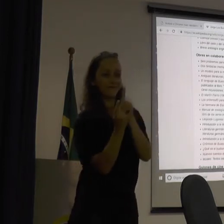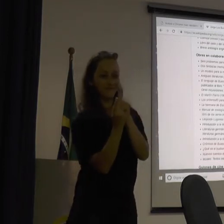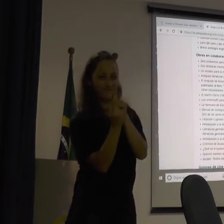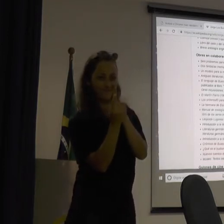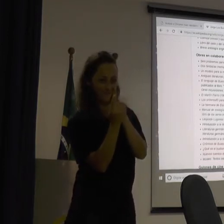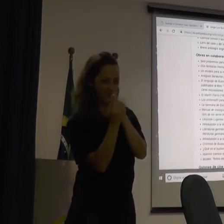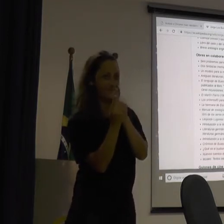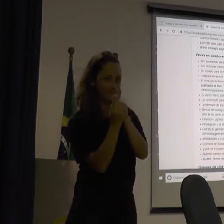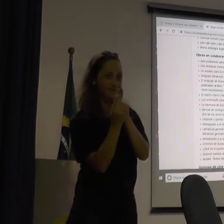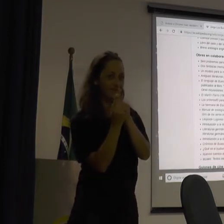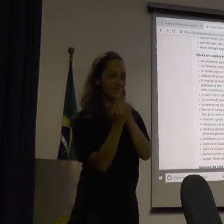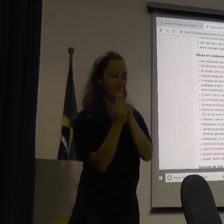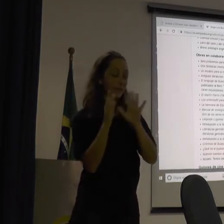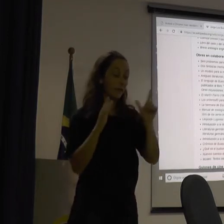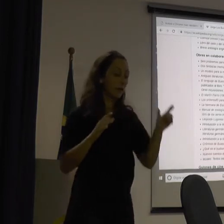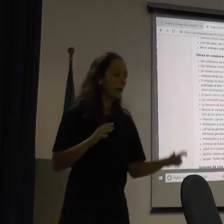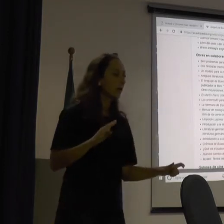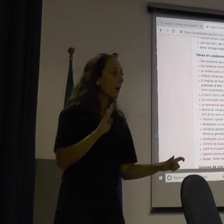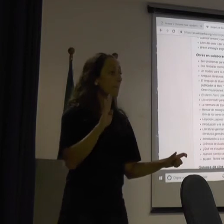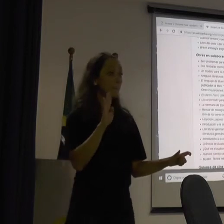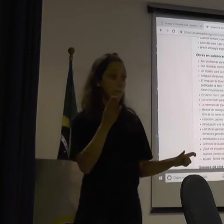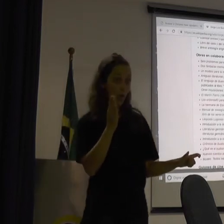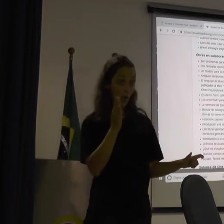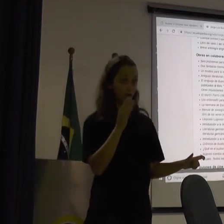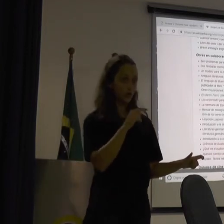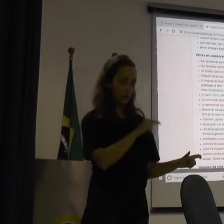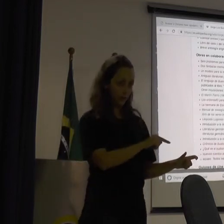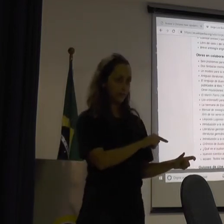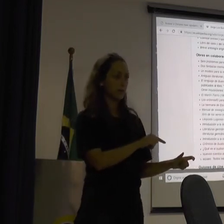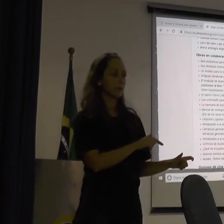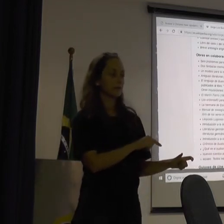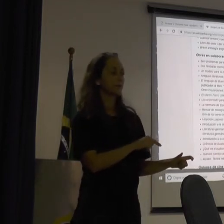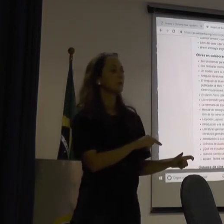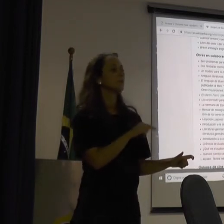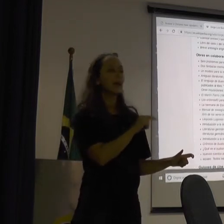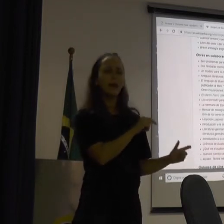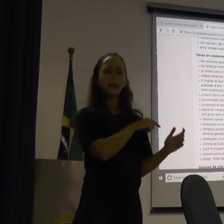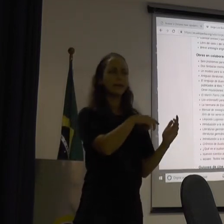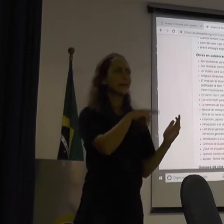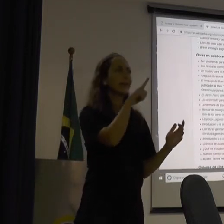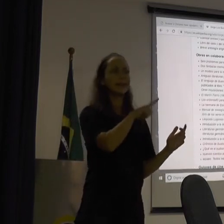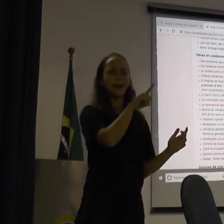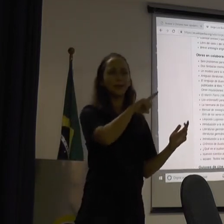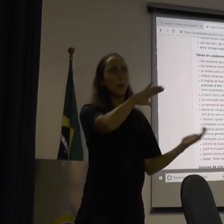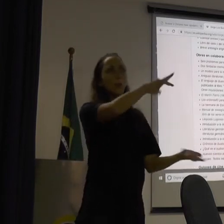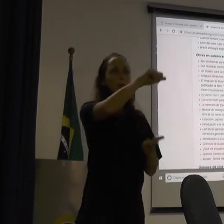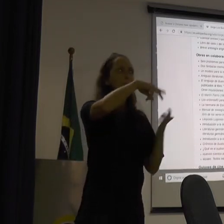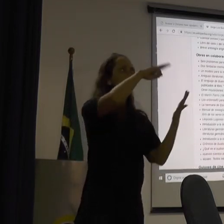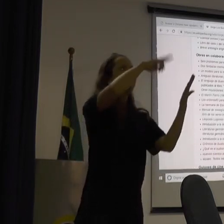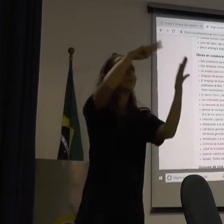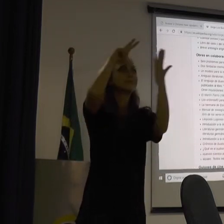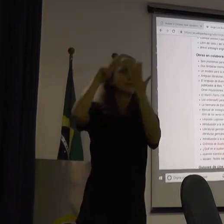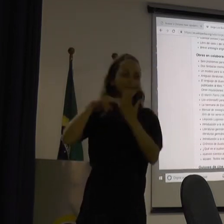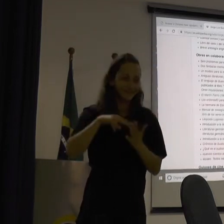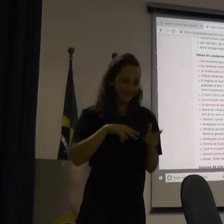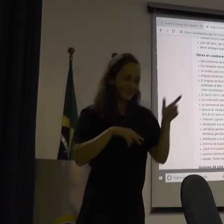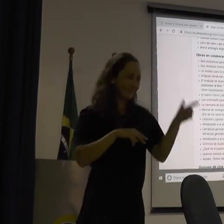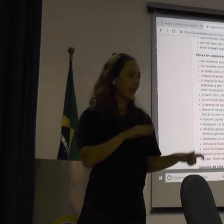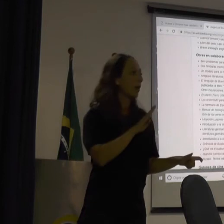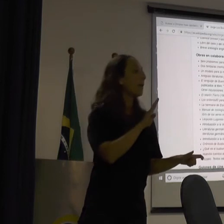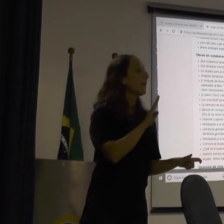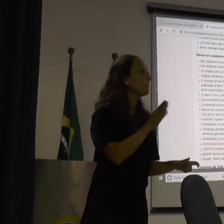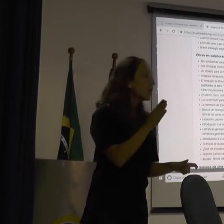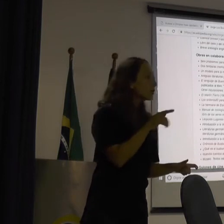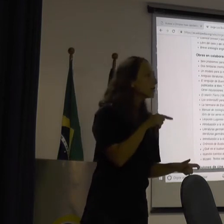O Borges, que leu, né, toda a literatura mundial, né, ele defendia sempre